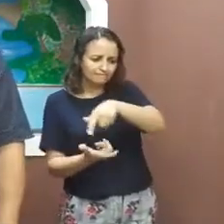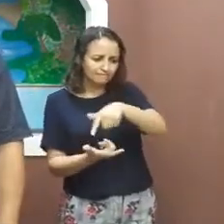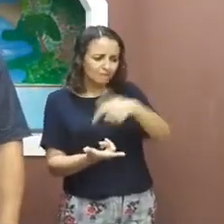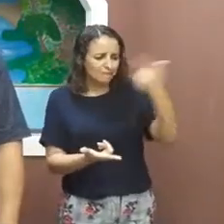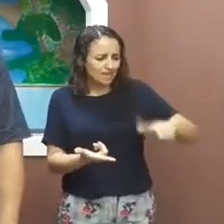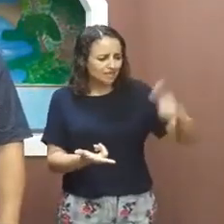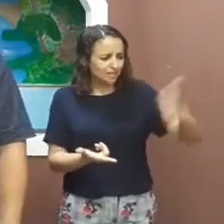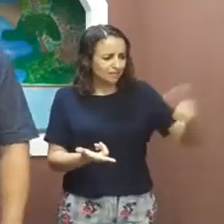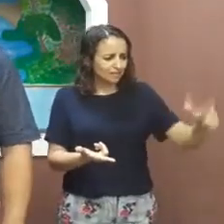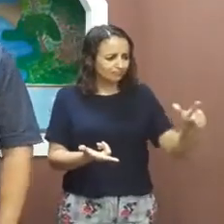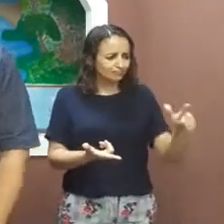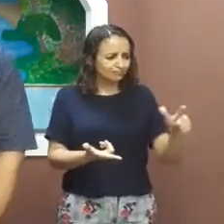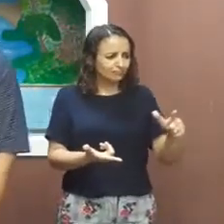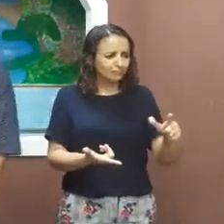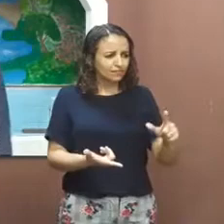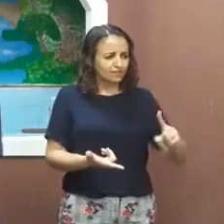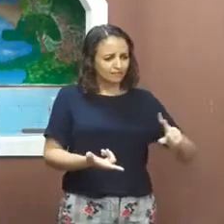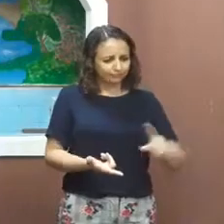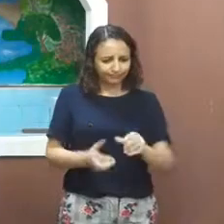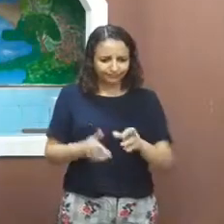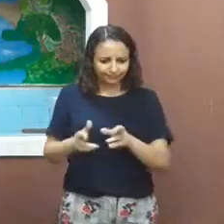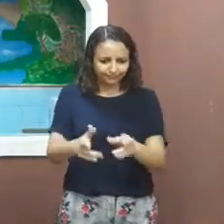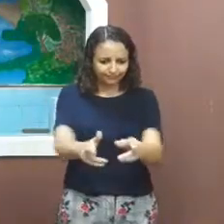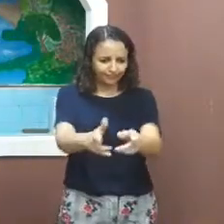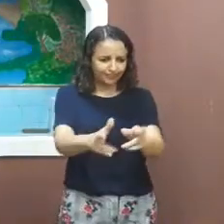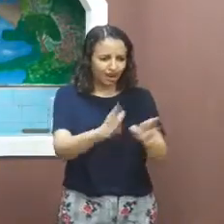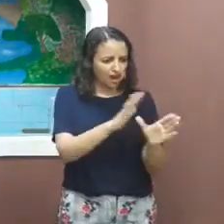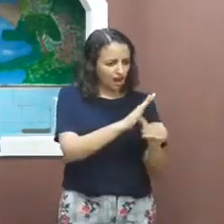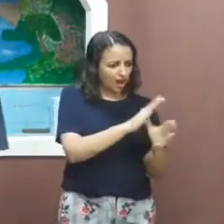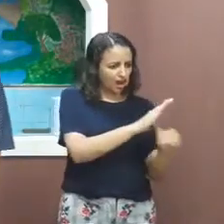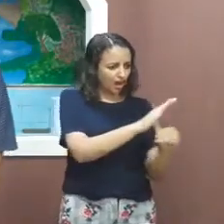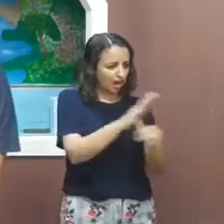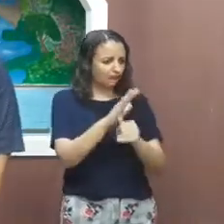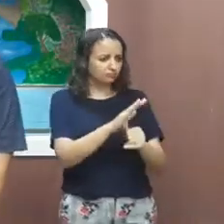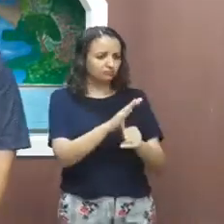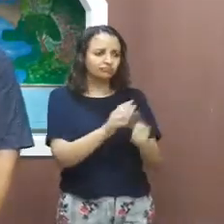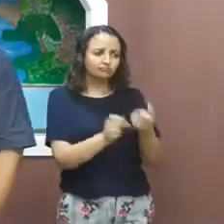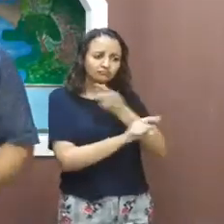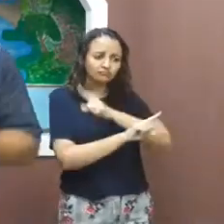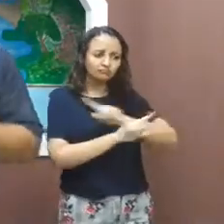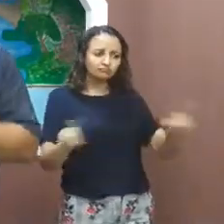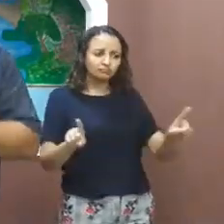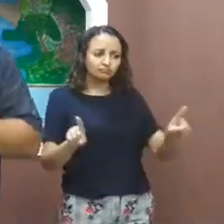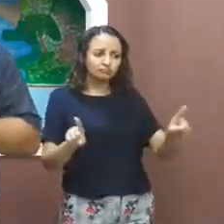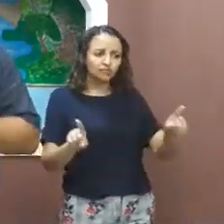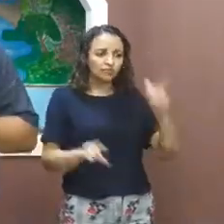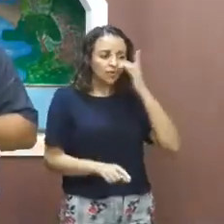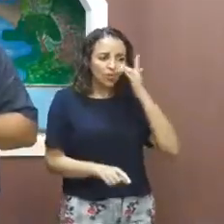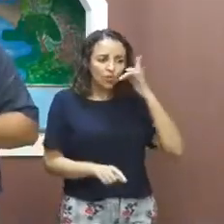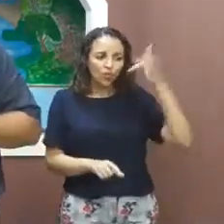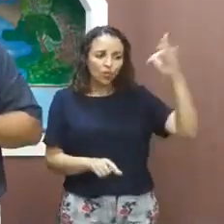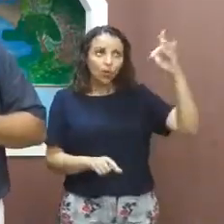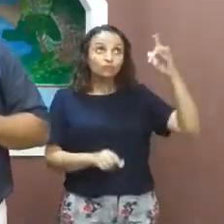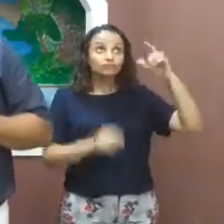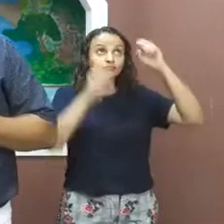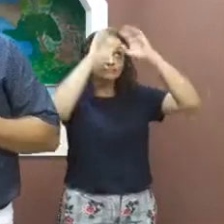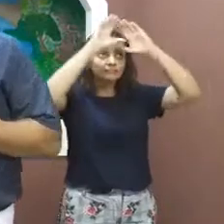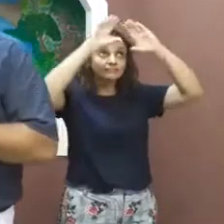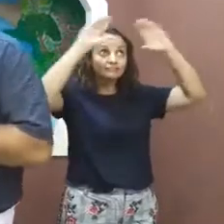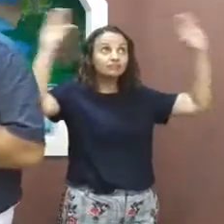ferrugem destroem, e onde os ladrões arrombam e furtam, mas acumulem para vocês tesouro nos